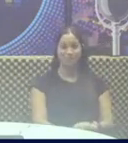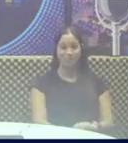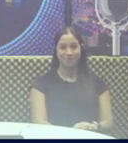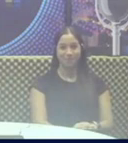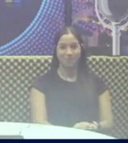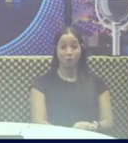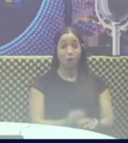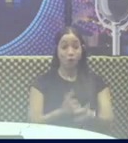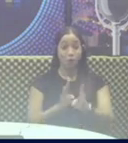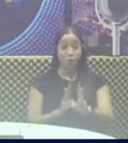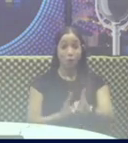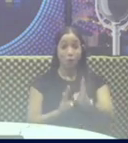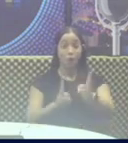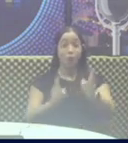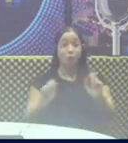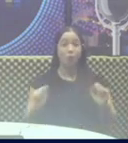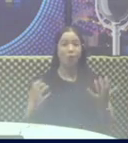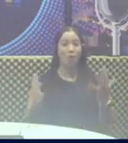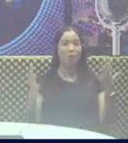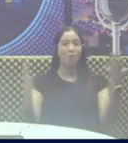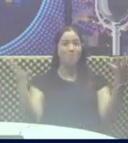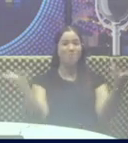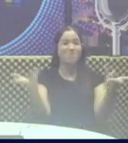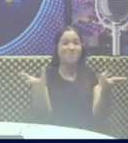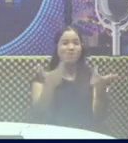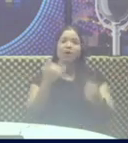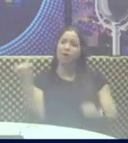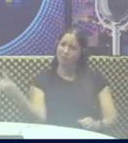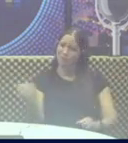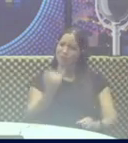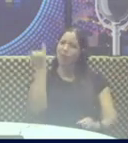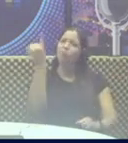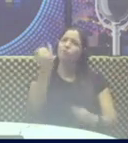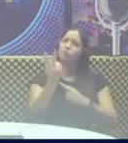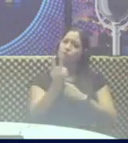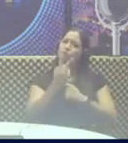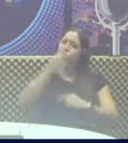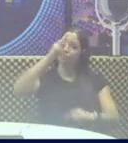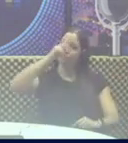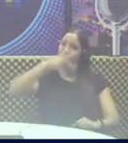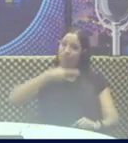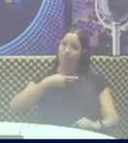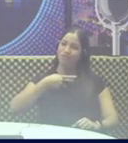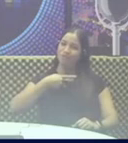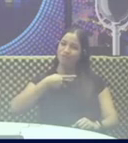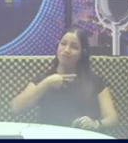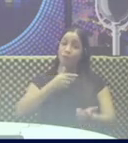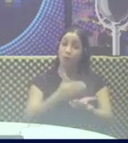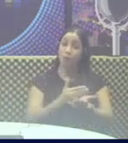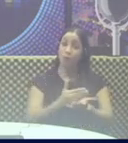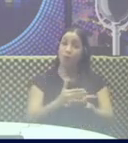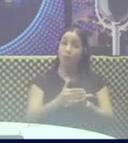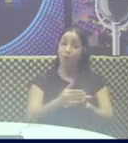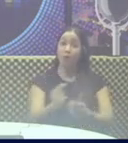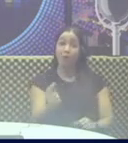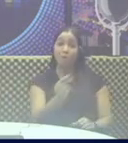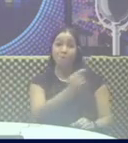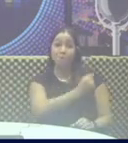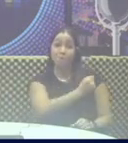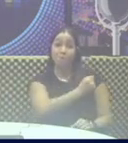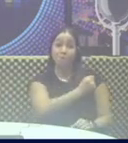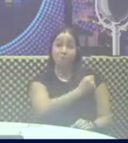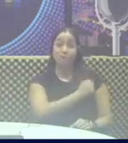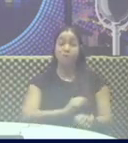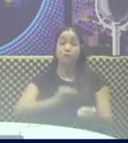E para continuarmos festejando bonito, é importante nos cuidarmos. Está chegando o início da vacinação contra